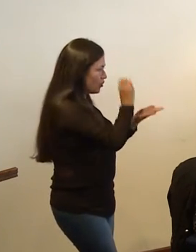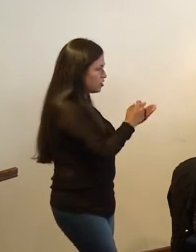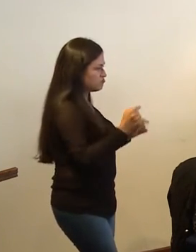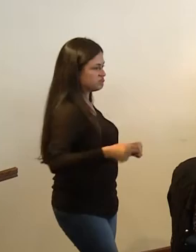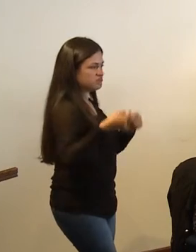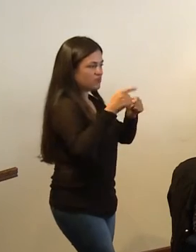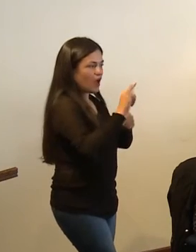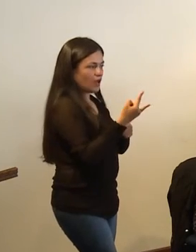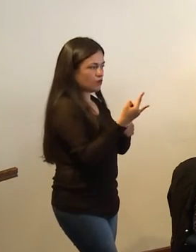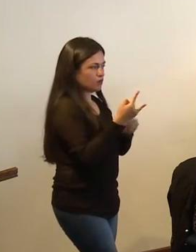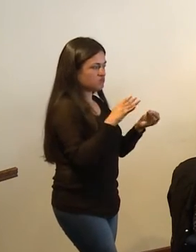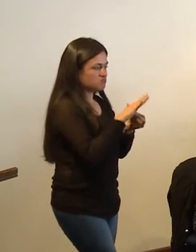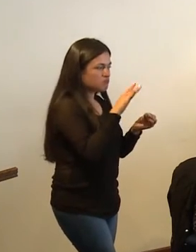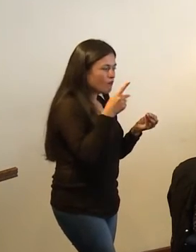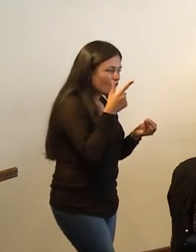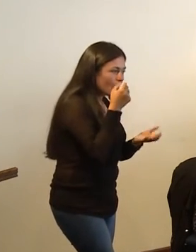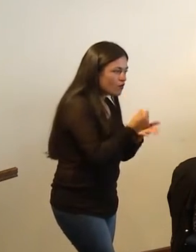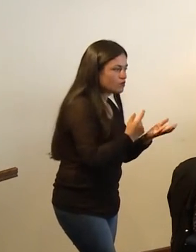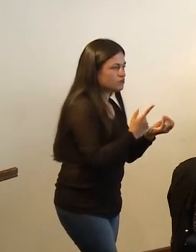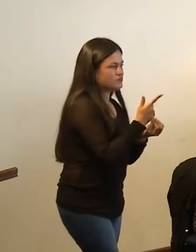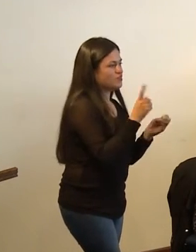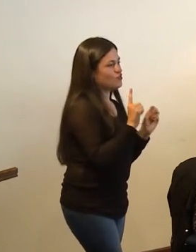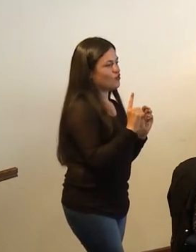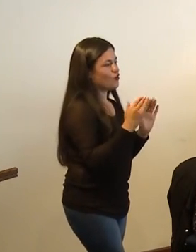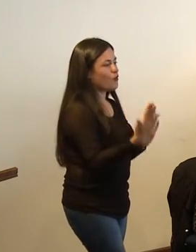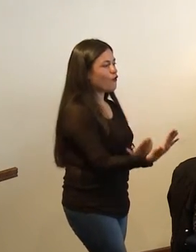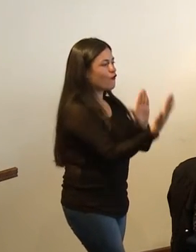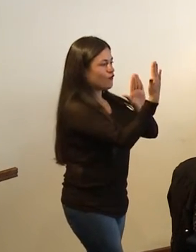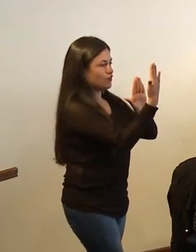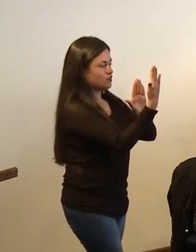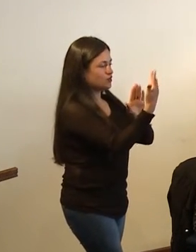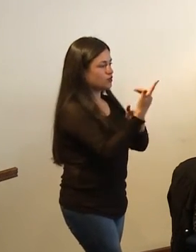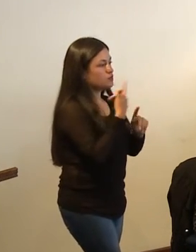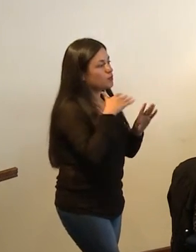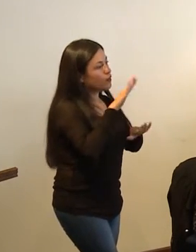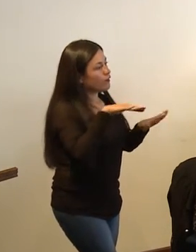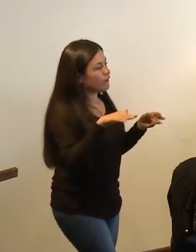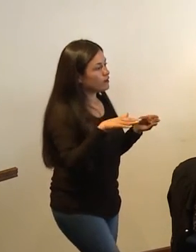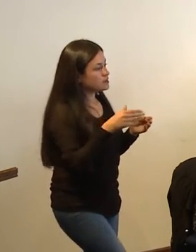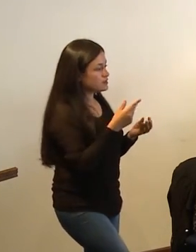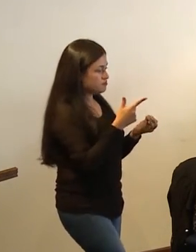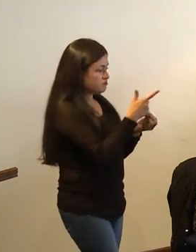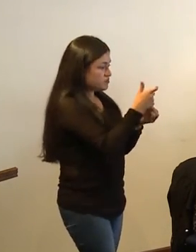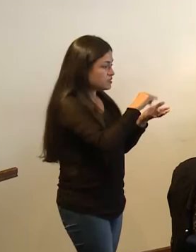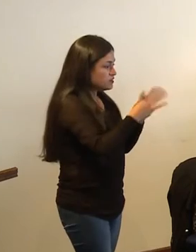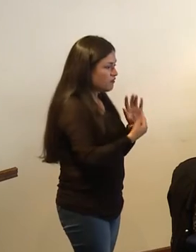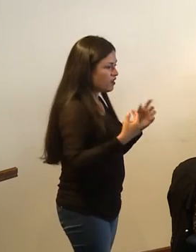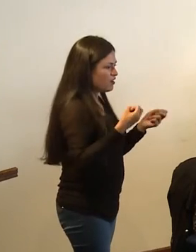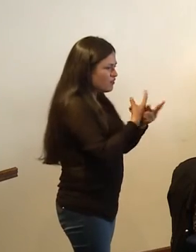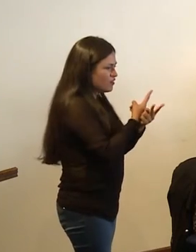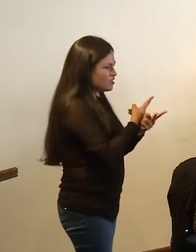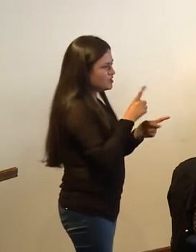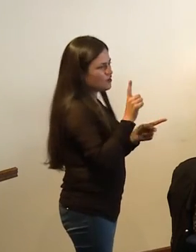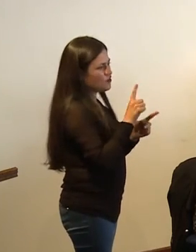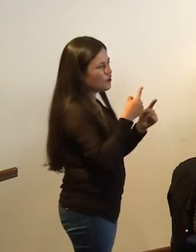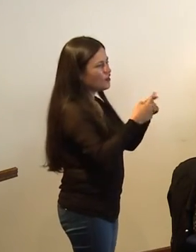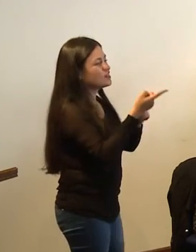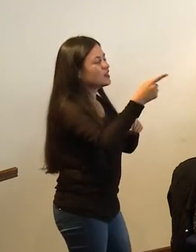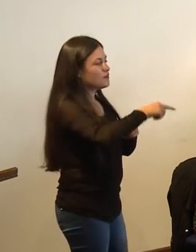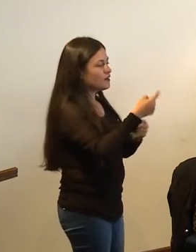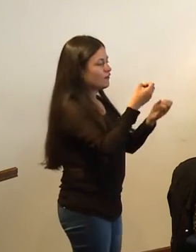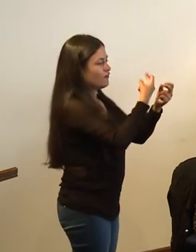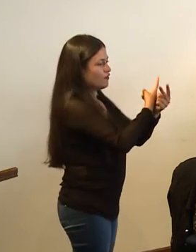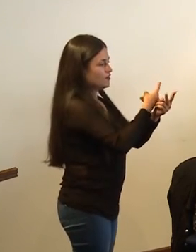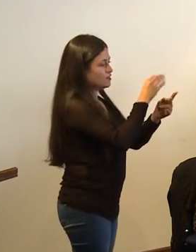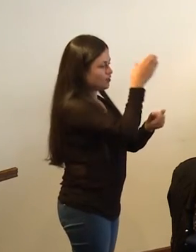necesariamente a la confrontación armada, que no siempre es violencia. O sea, la violencia también desborda